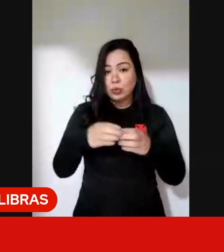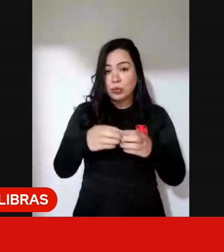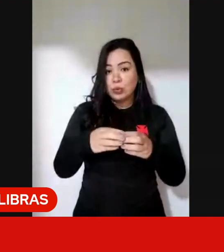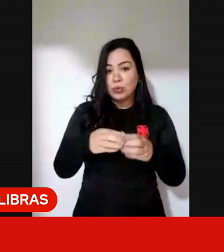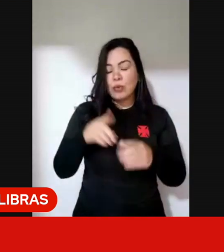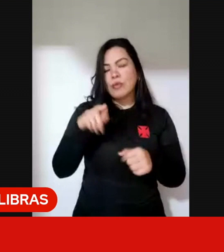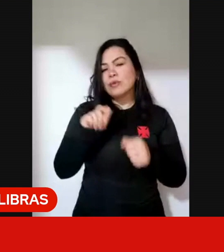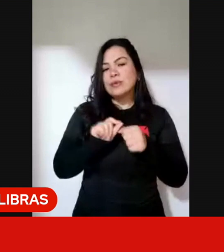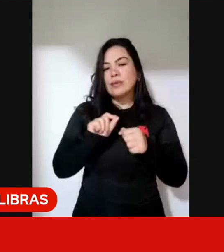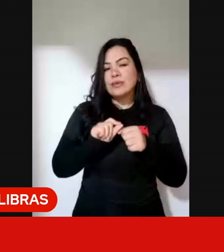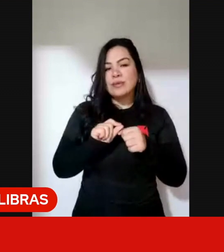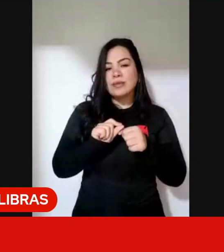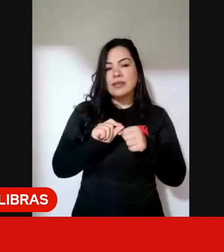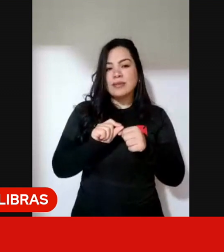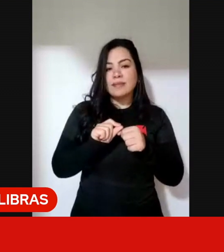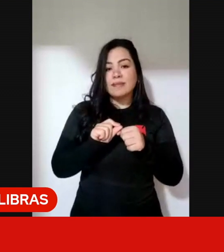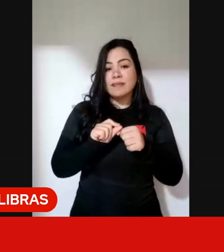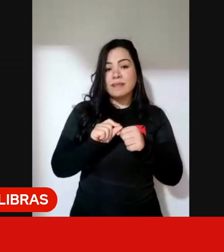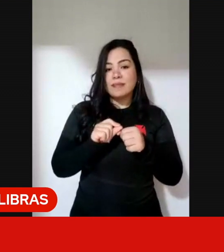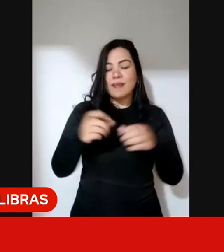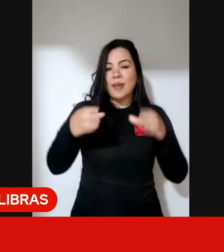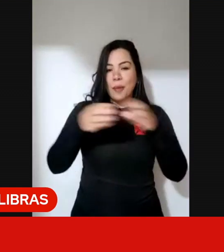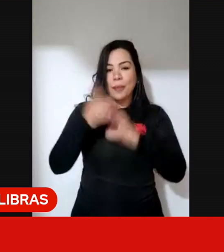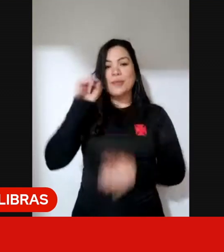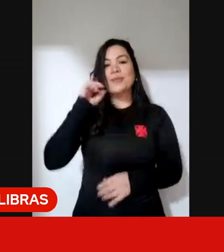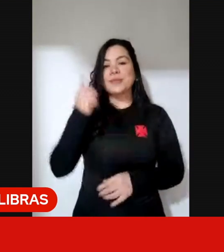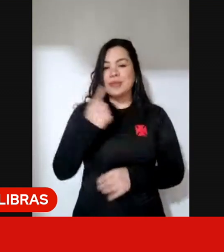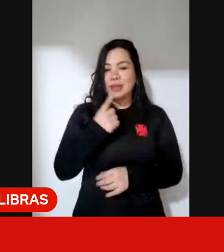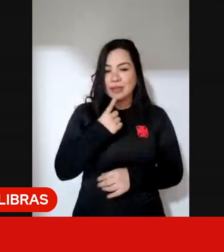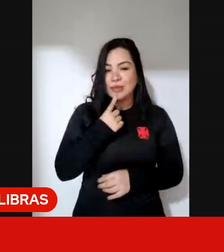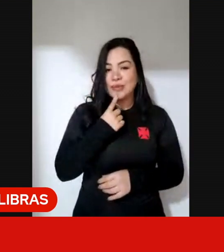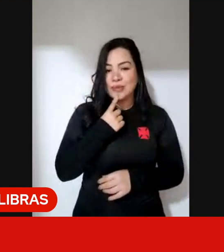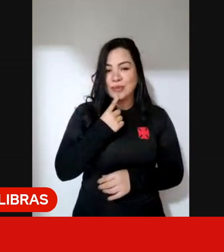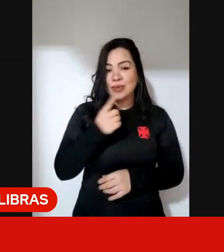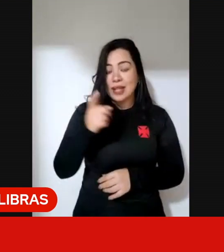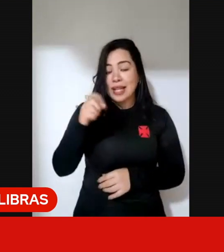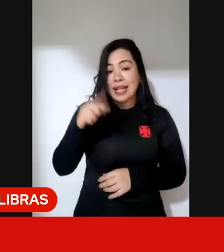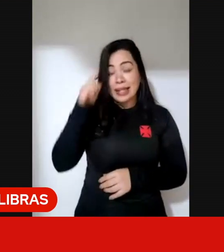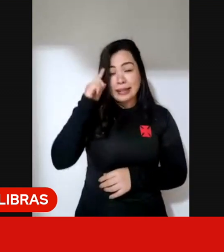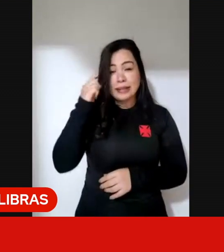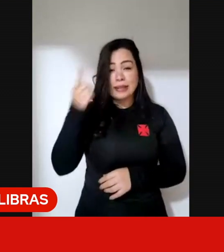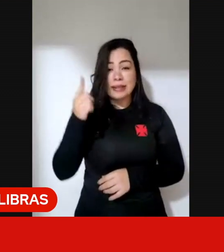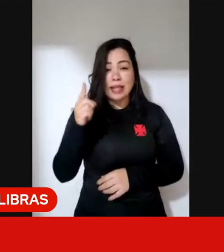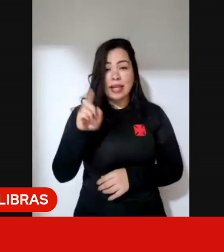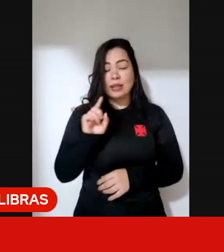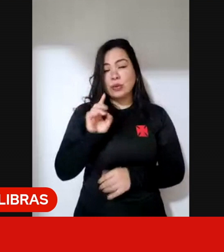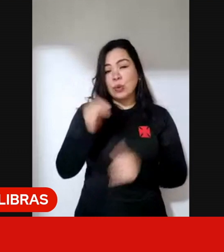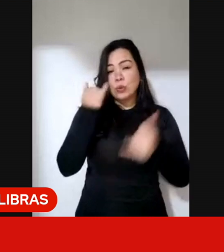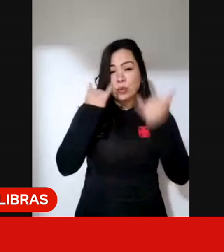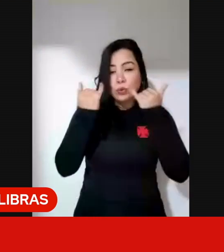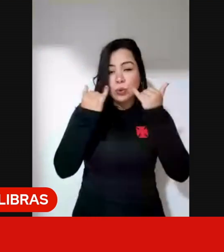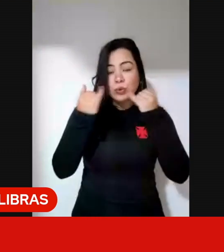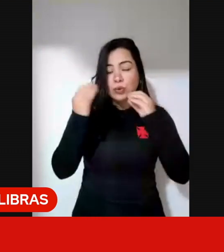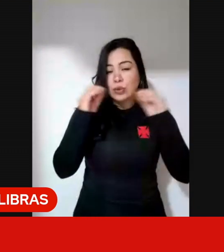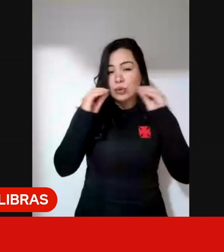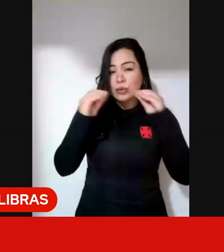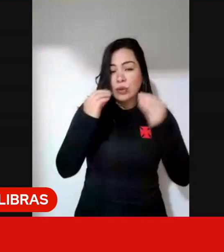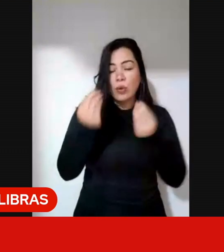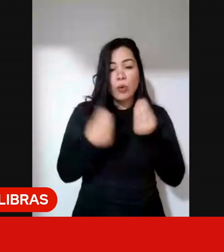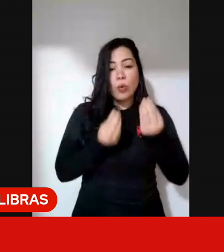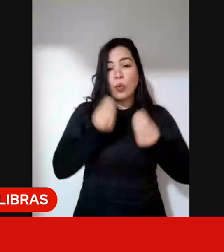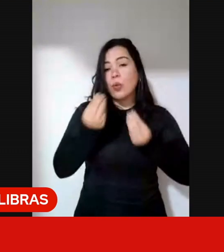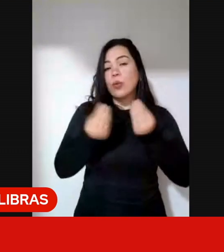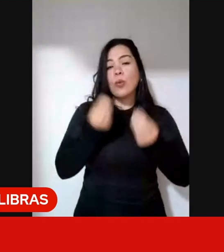faz para a comunidade surda. Então, essa é a ideia, é passar notícia. Como é que foi